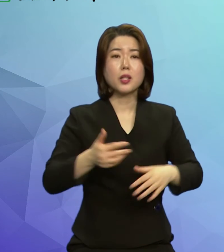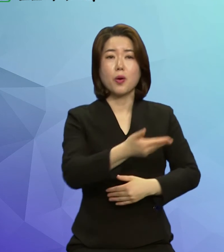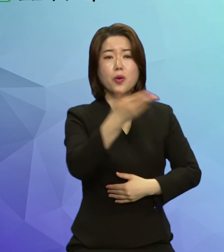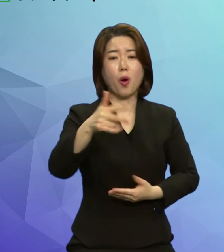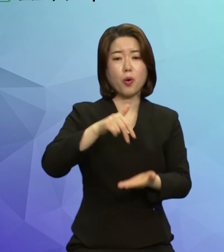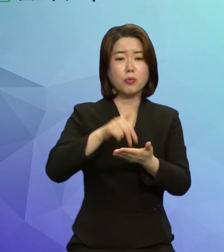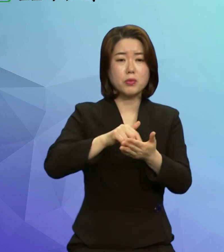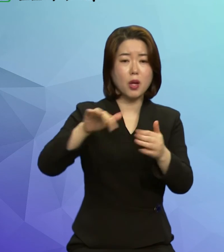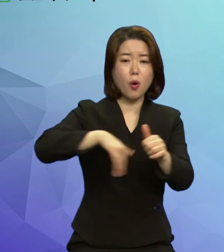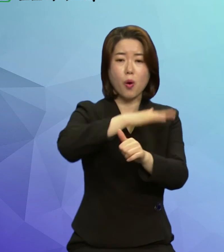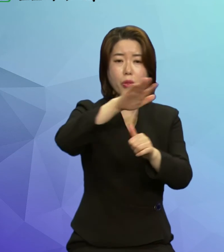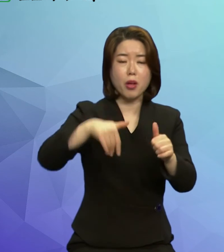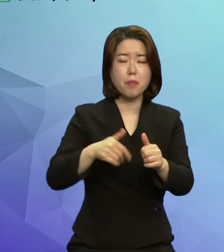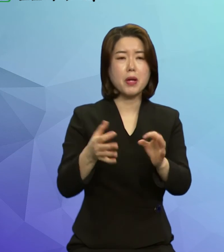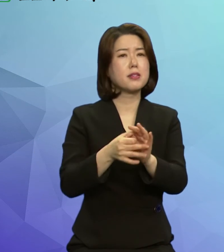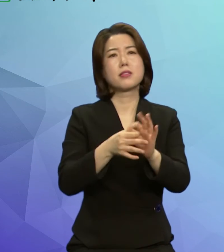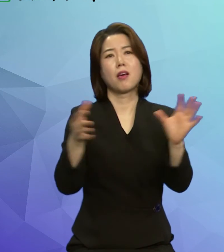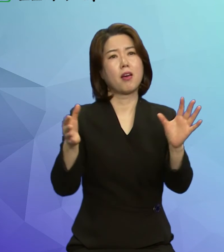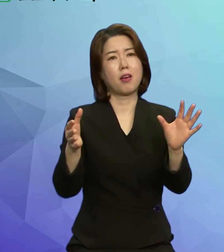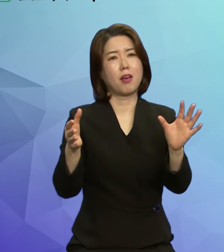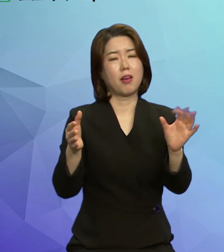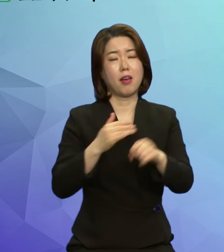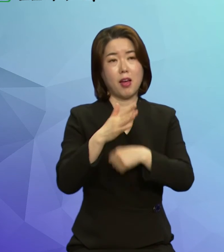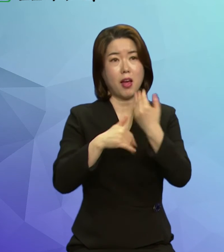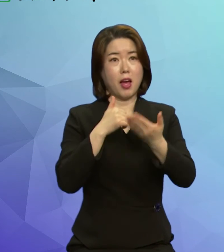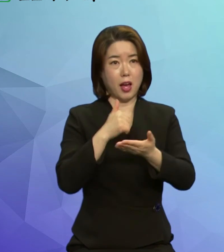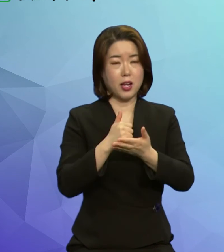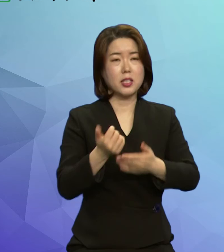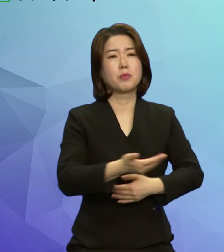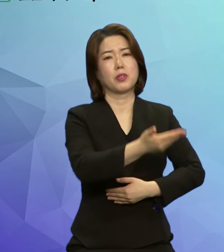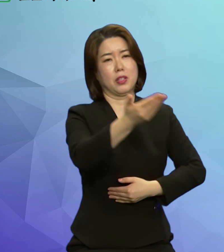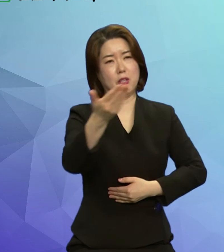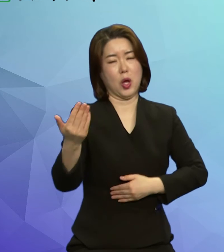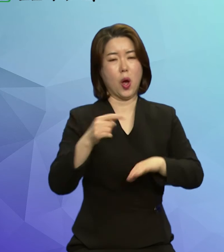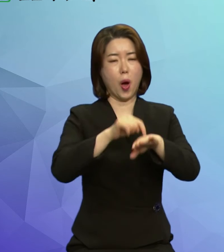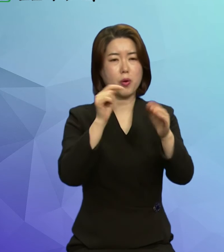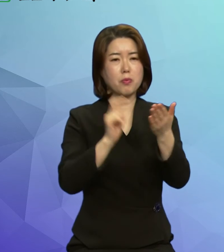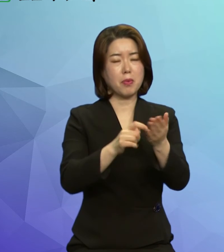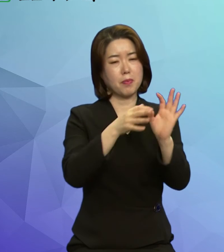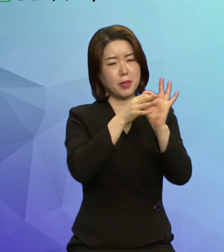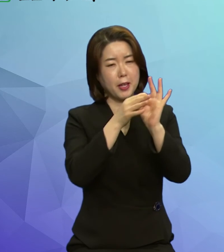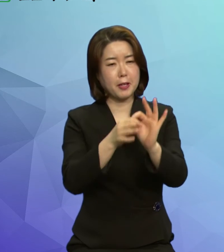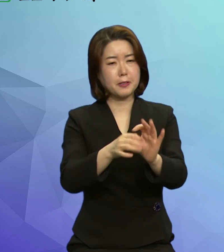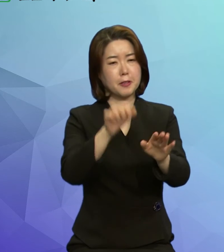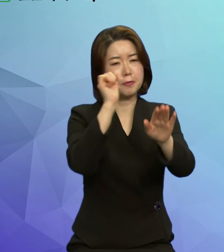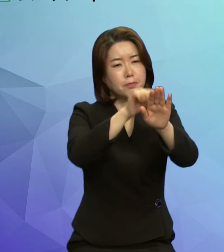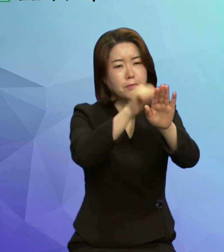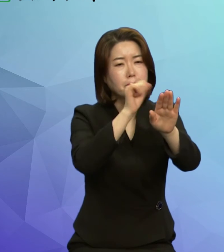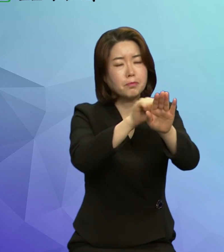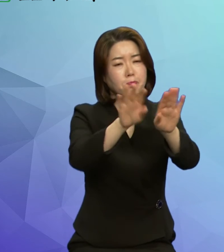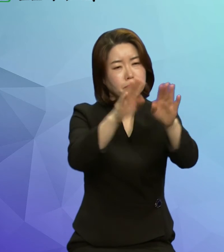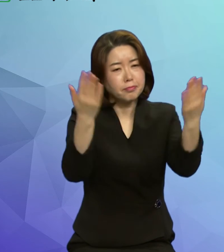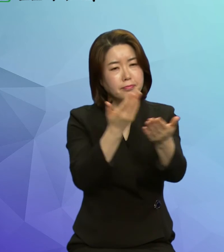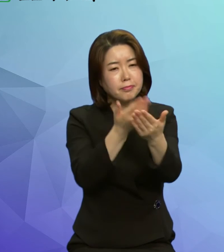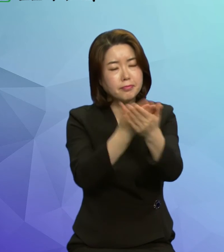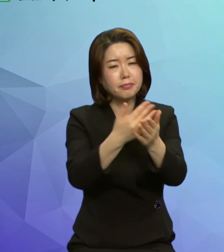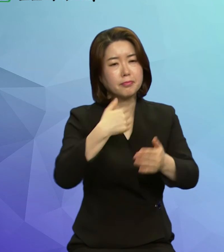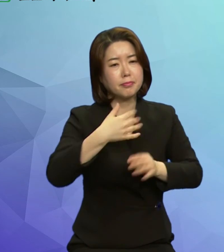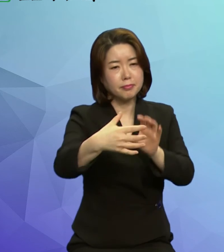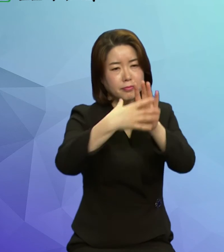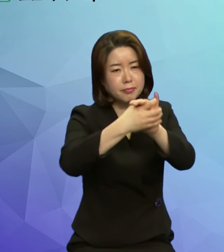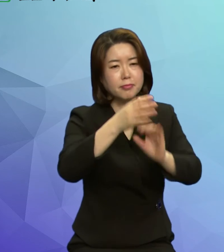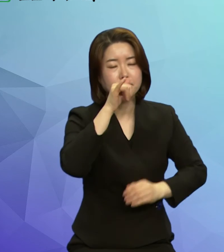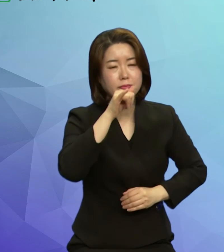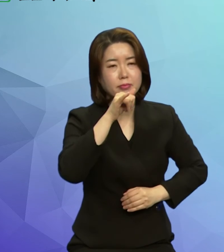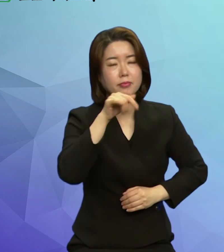어떤 처지에 어떤 형편에 있든지 하나님은 여러분들의 마음을 계속 두드리고 계세요. 그 증거가